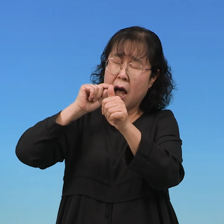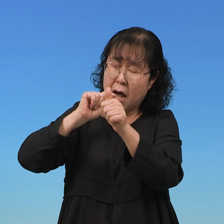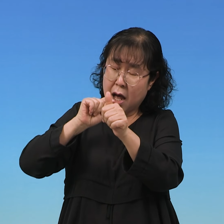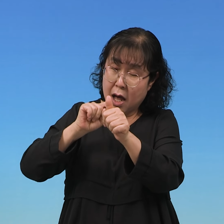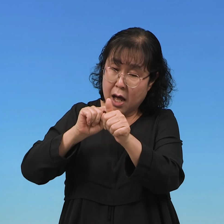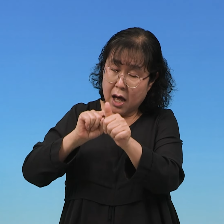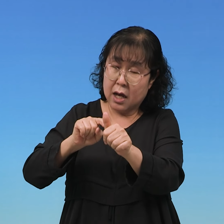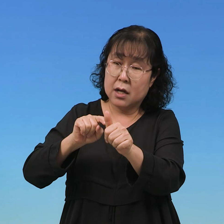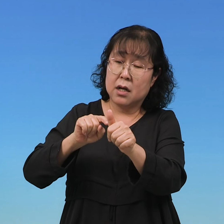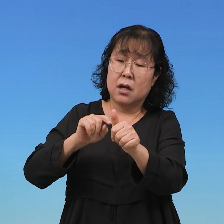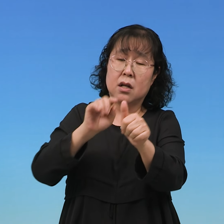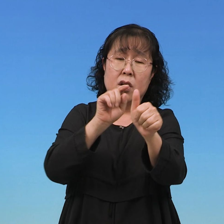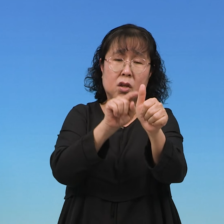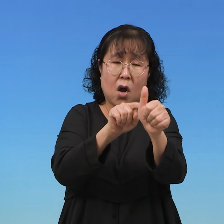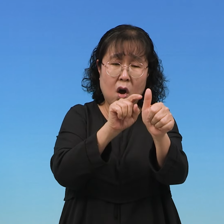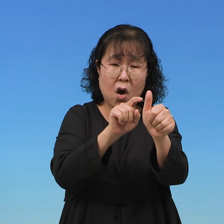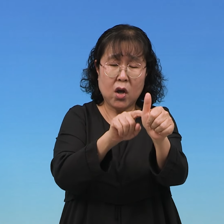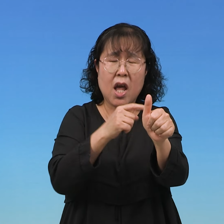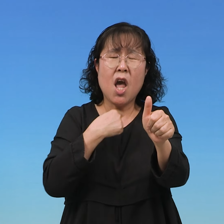채우리라.